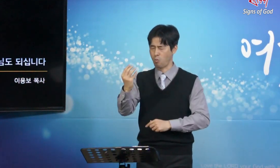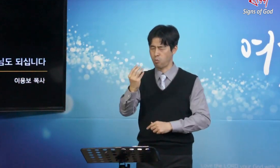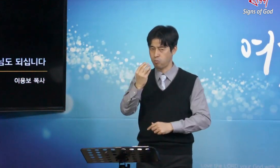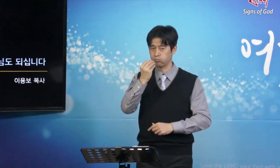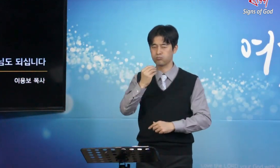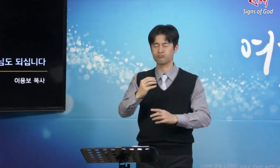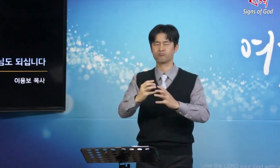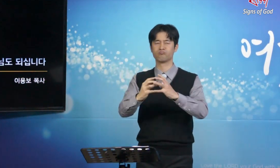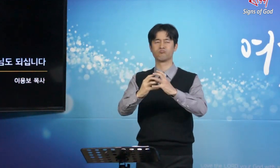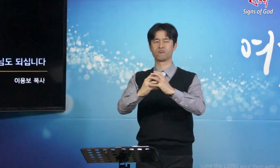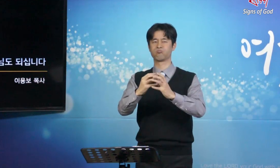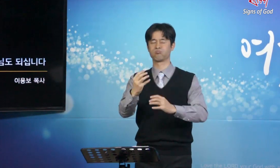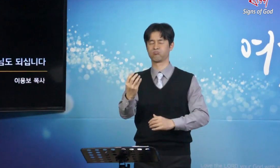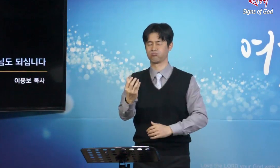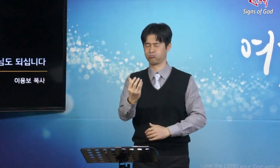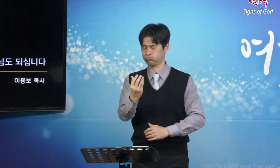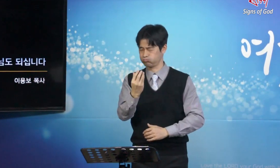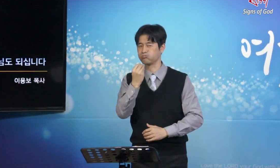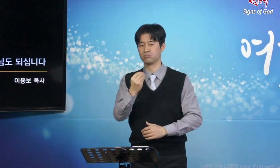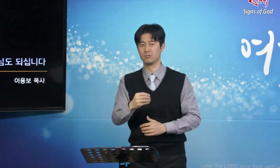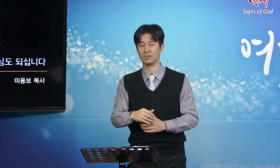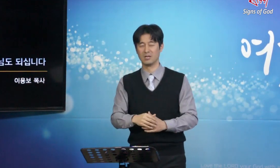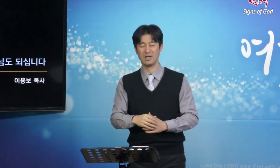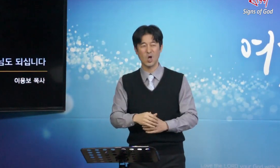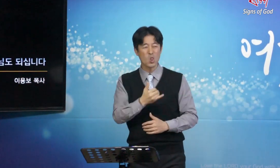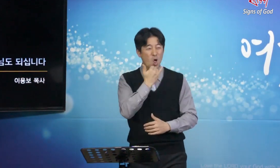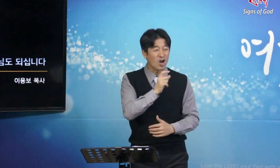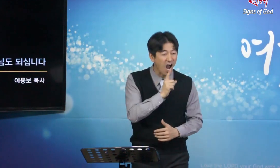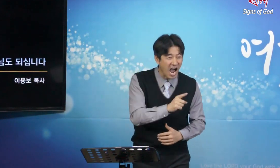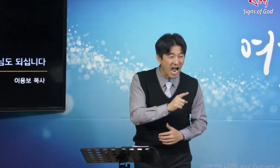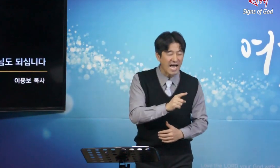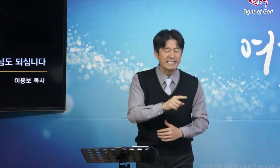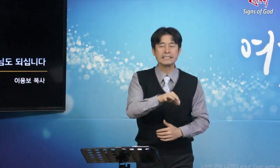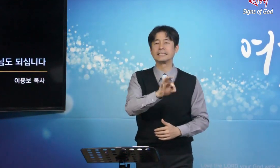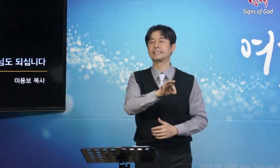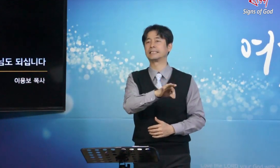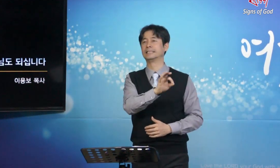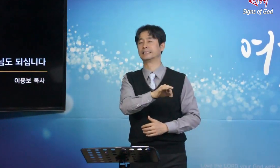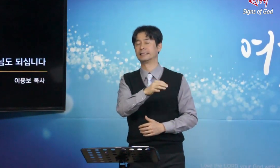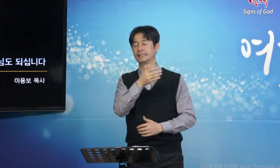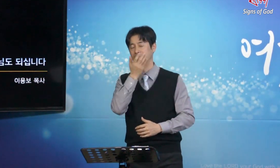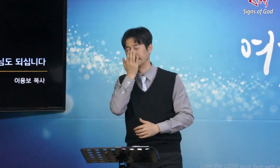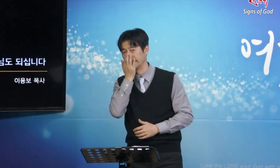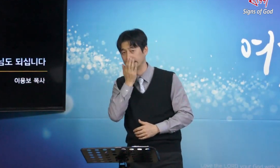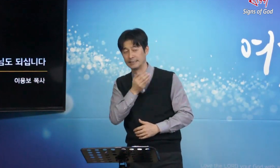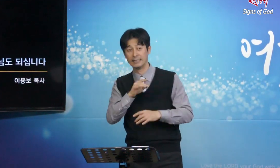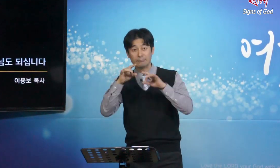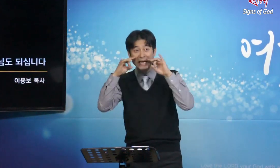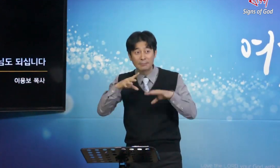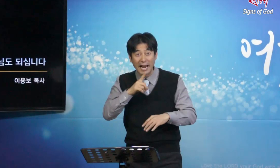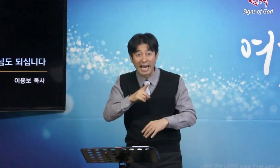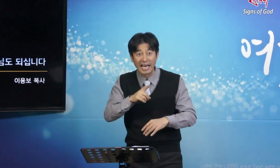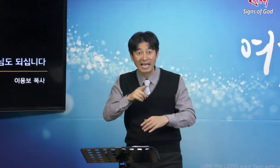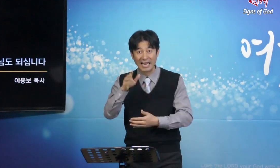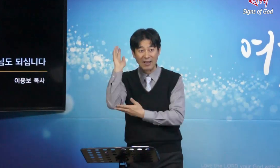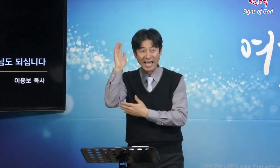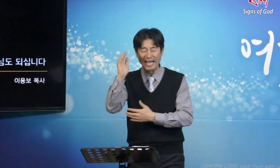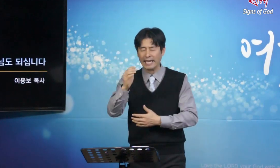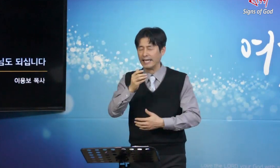거룩하다라고 생각했습니다. 라틴어는 거룩하고 위험 있는 언어다라고 생각했고, 독일어는 시시한 언어, 프랑스어